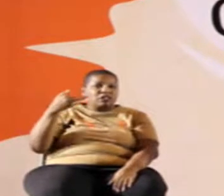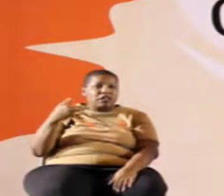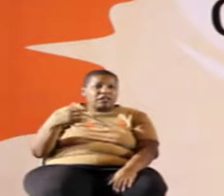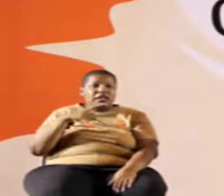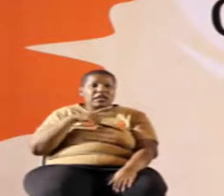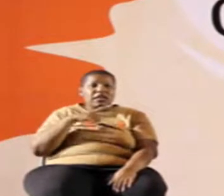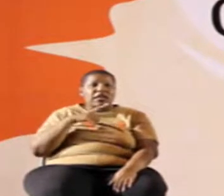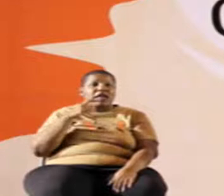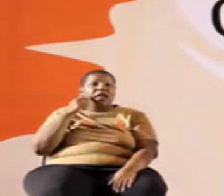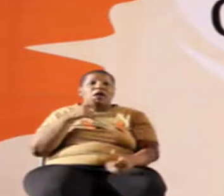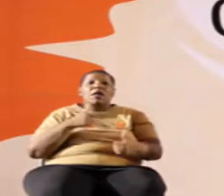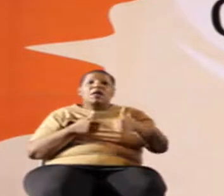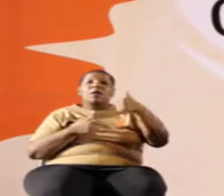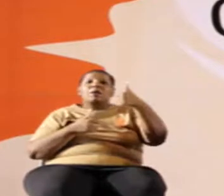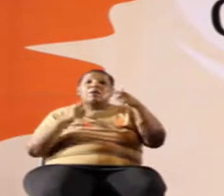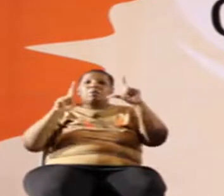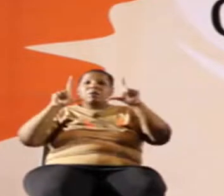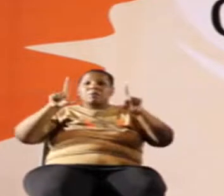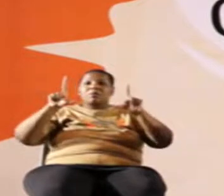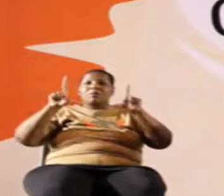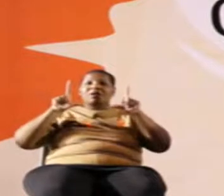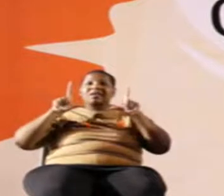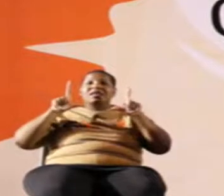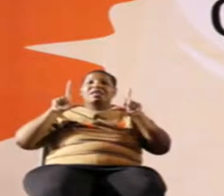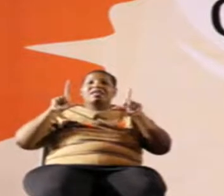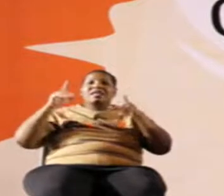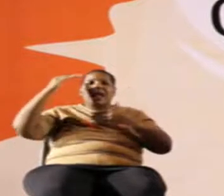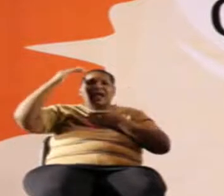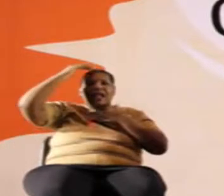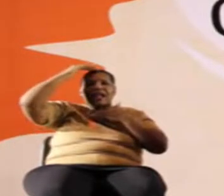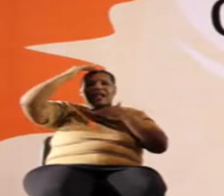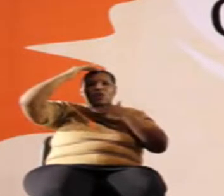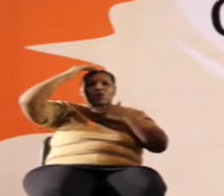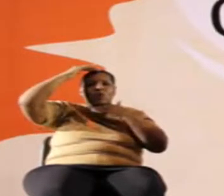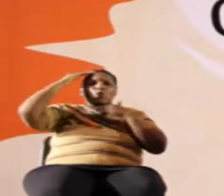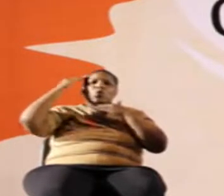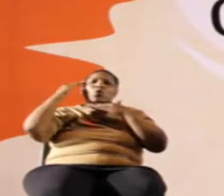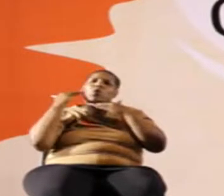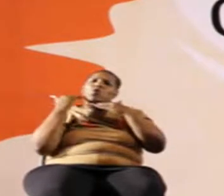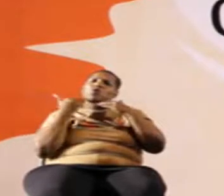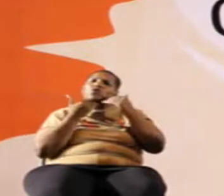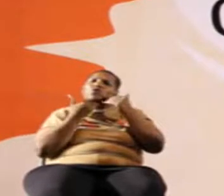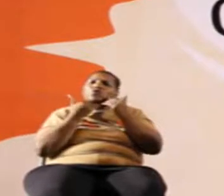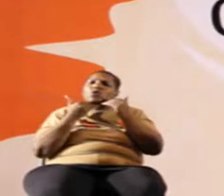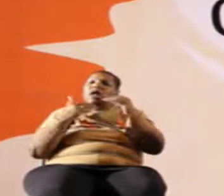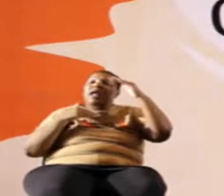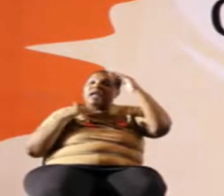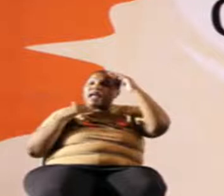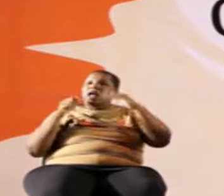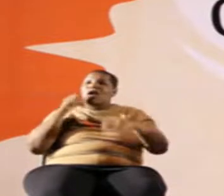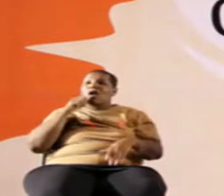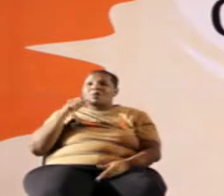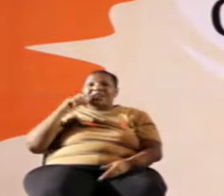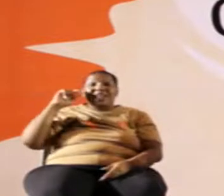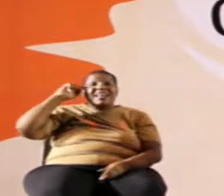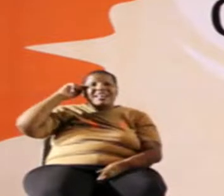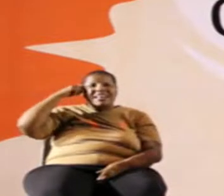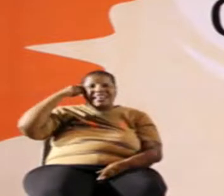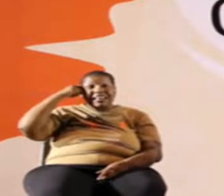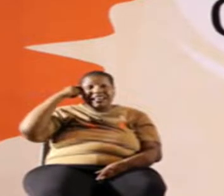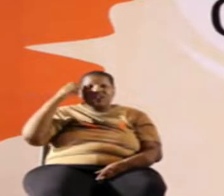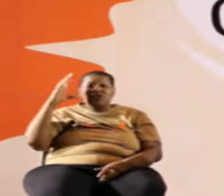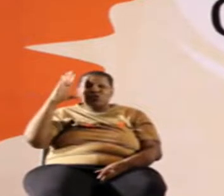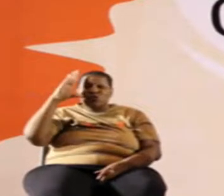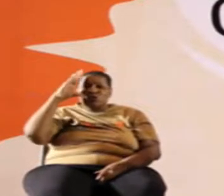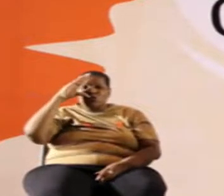uma, em primeiro plano, ou seja, a cabeça, o rosto bem grande daquela mulher negra de pele bem